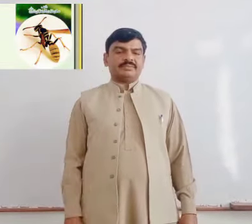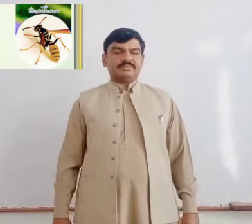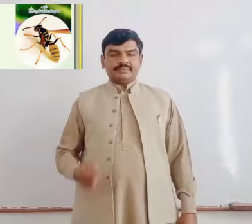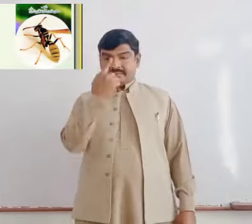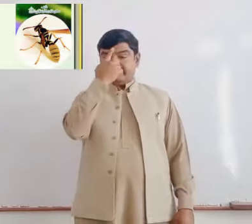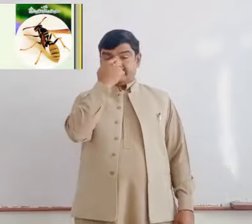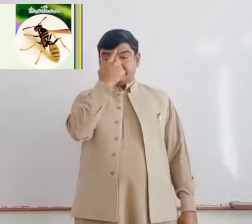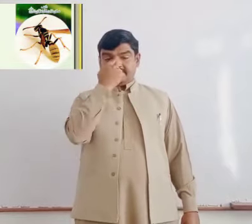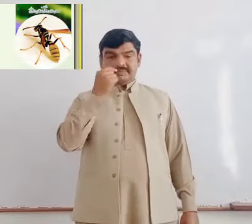केकड़ा,